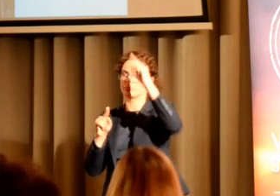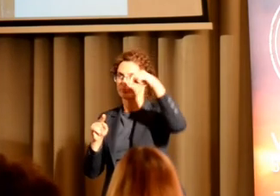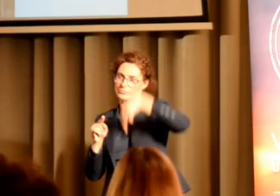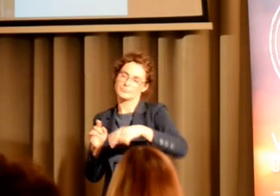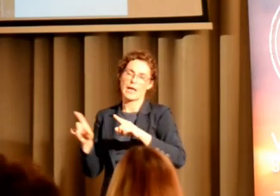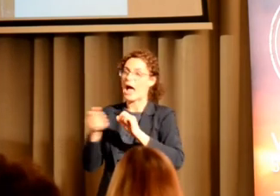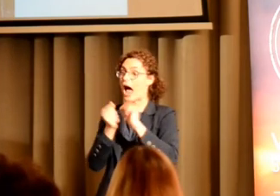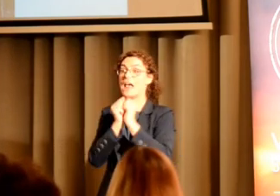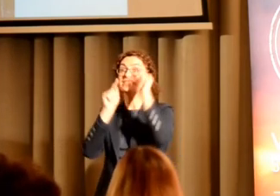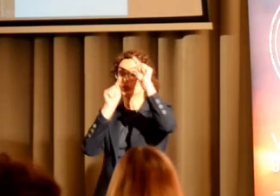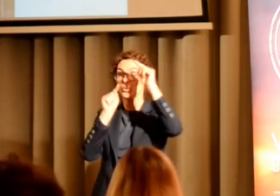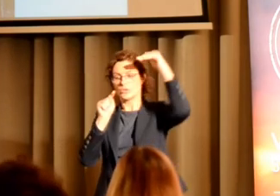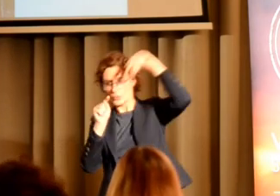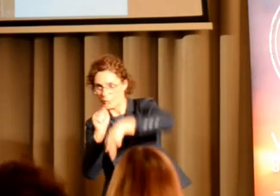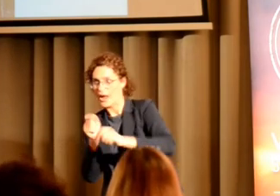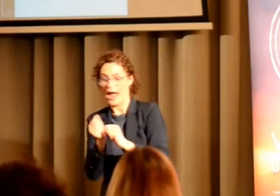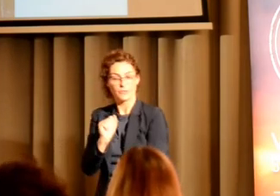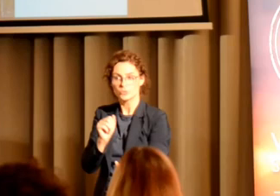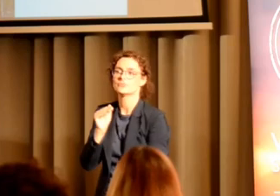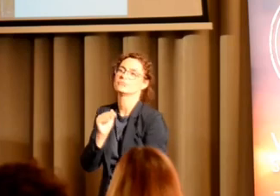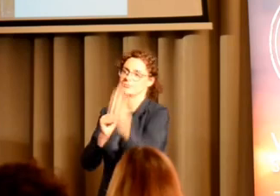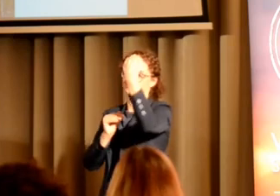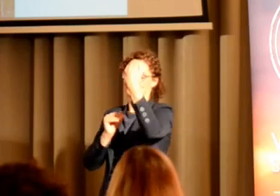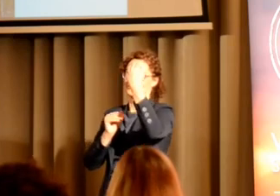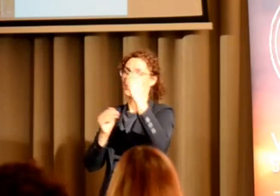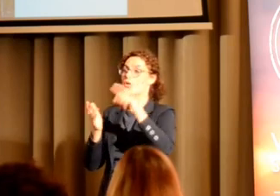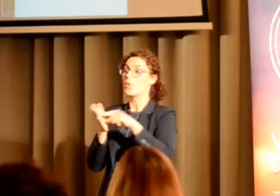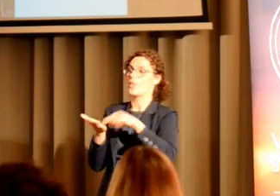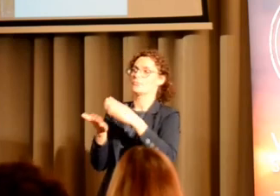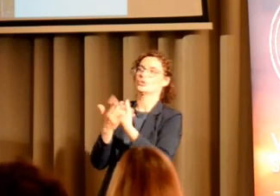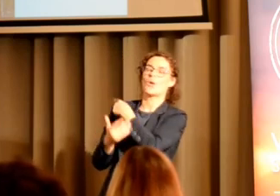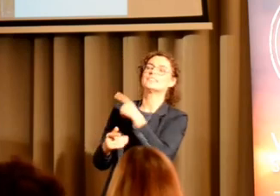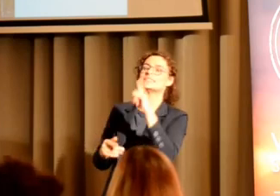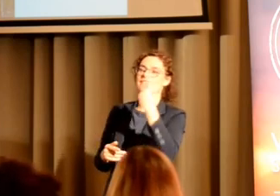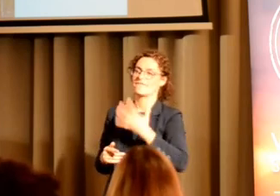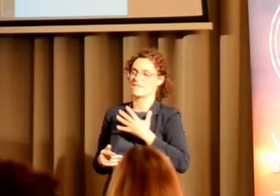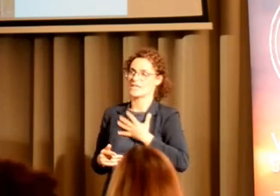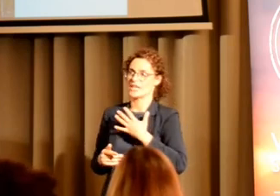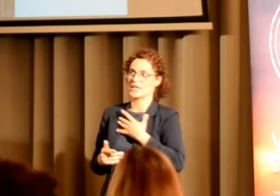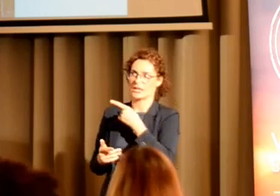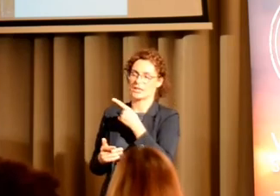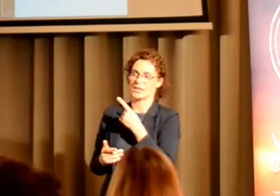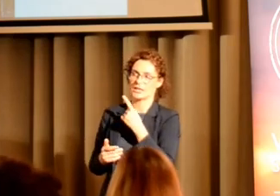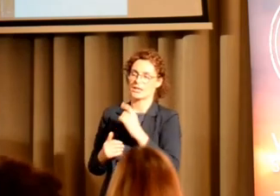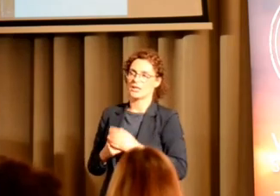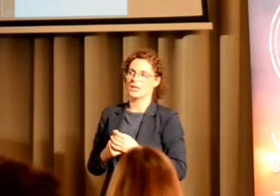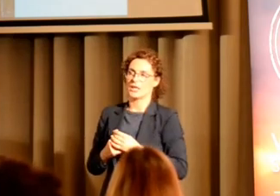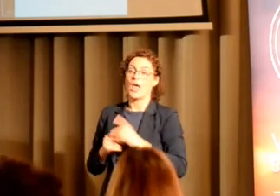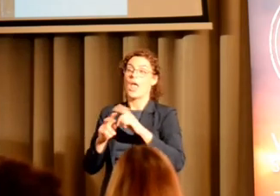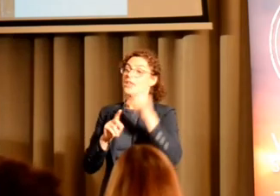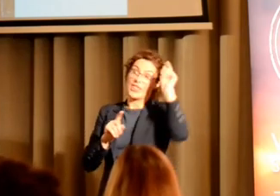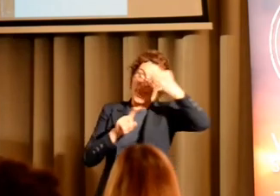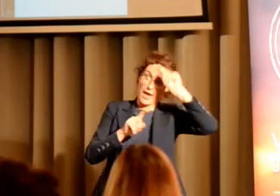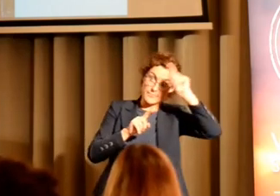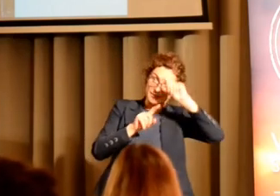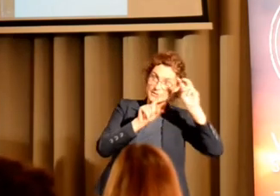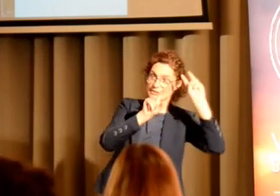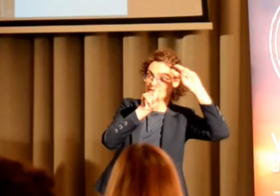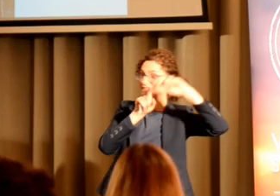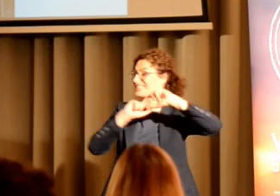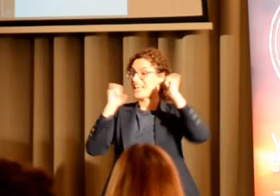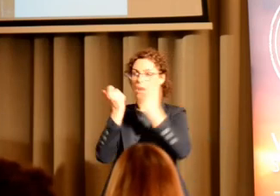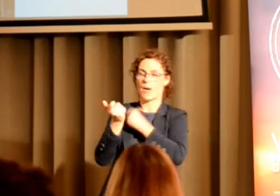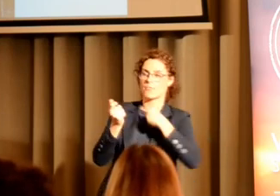zachód-wschód. I tutaj macie przykład Państwu takiego wilka, który wędrował sobie z Niemiec przez